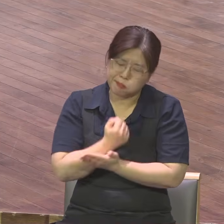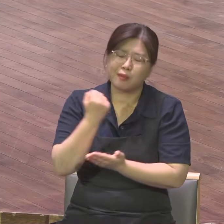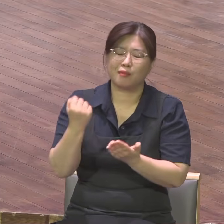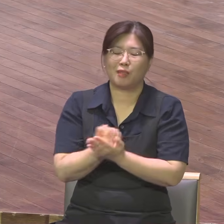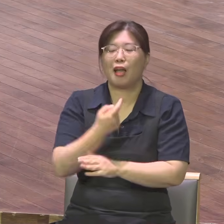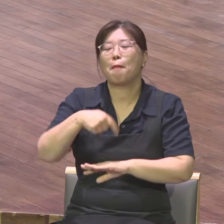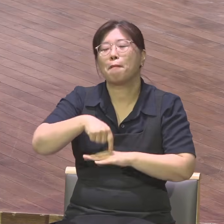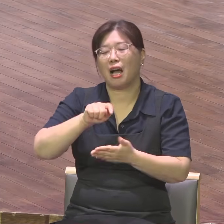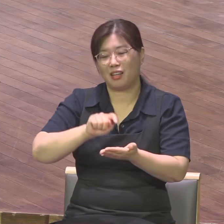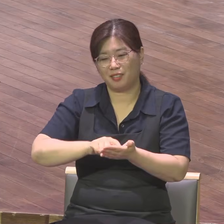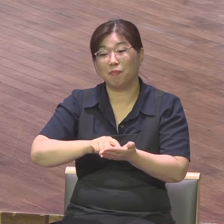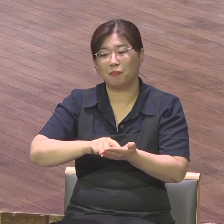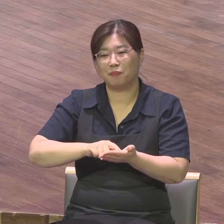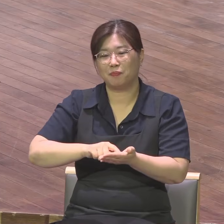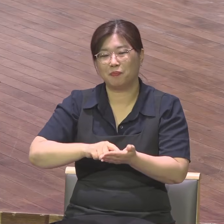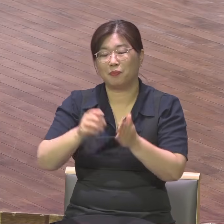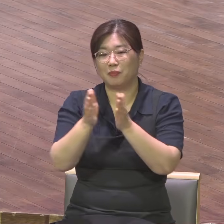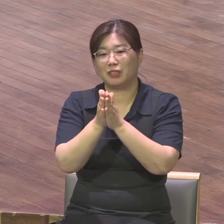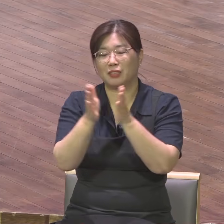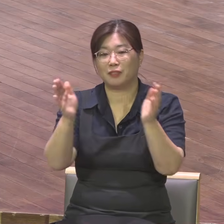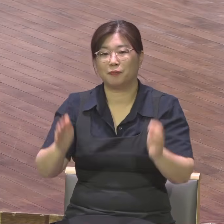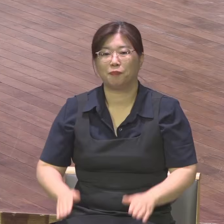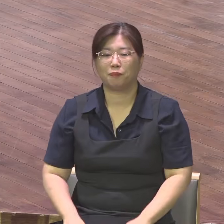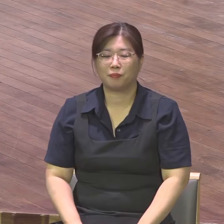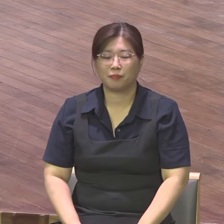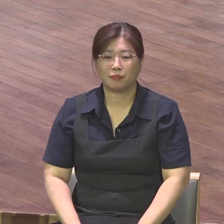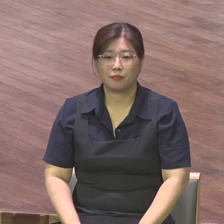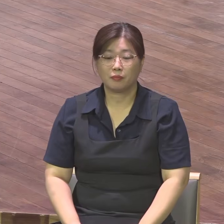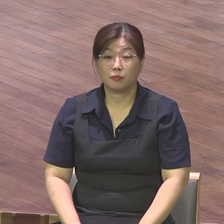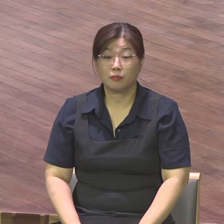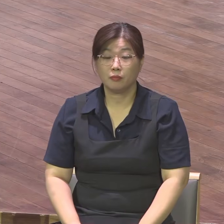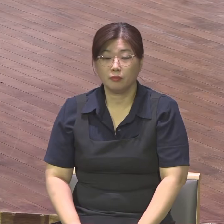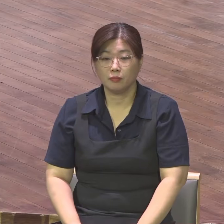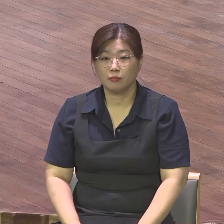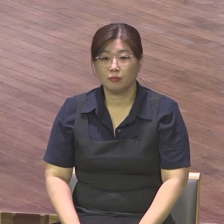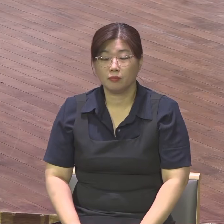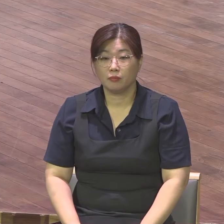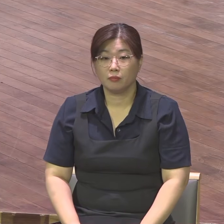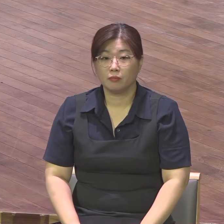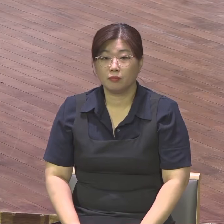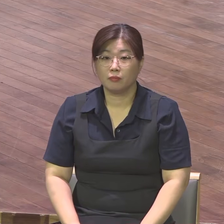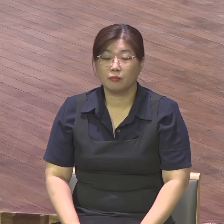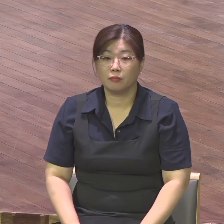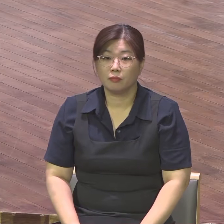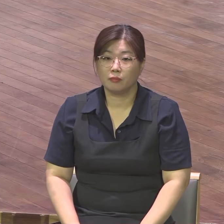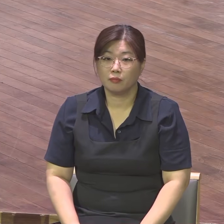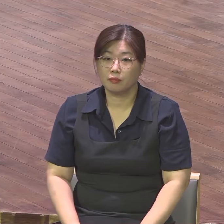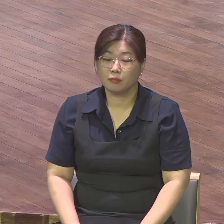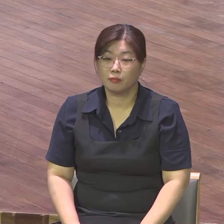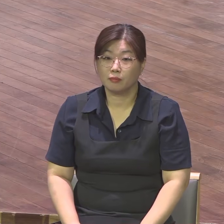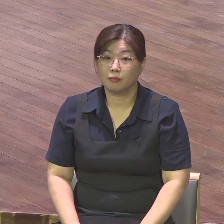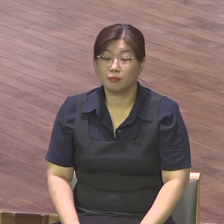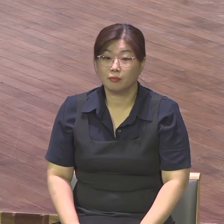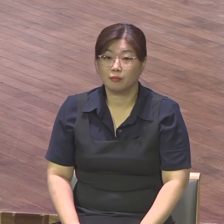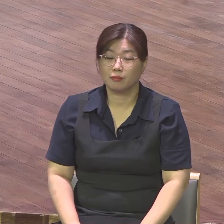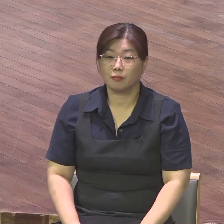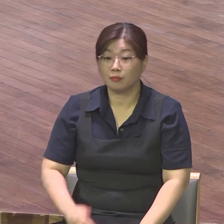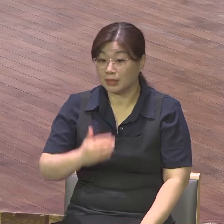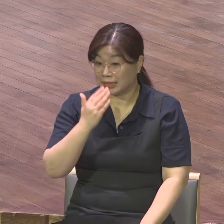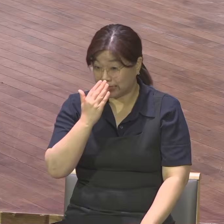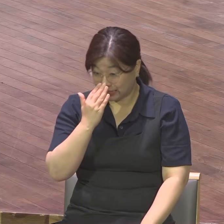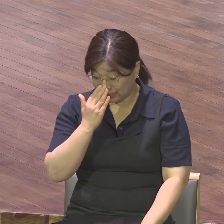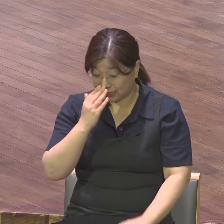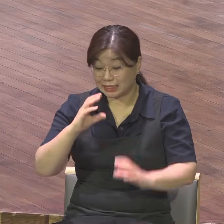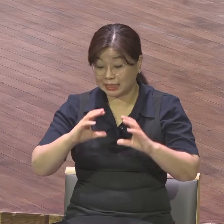탄식으로 시작을 하지요. 사실 이스라엘 백성들이, 성전은요, 이스라엘 백성들에게